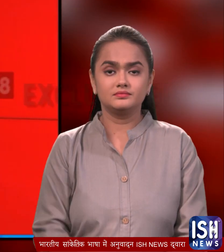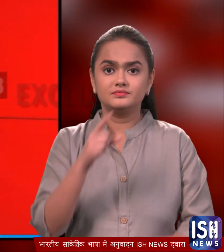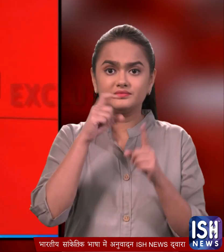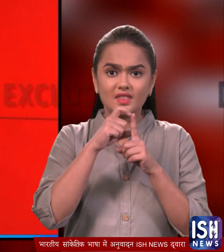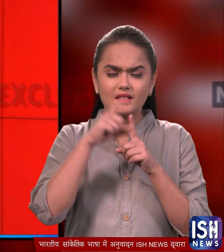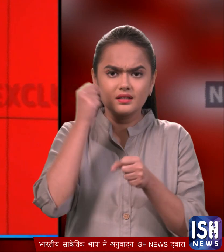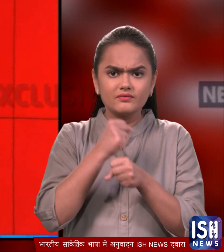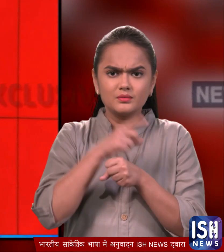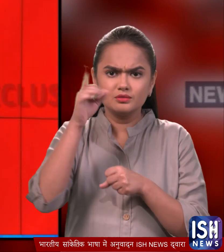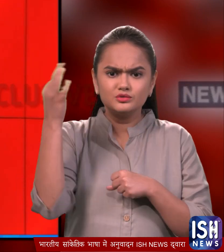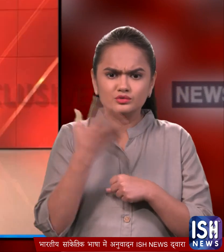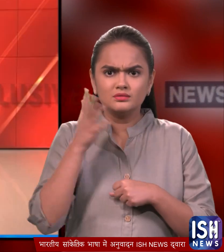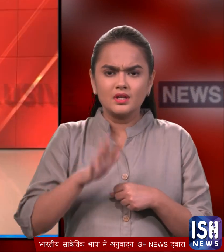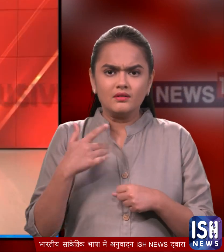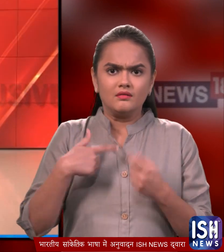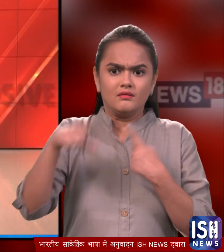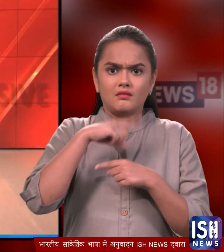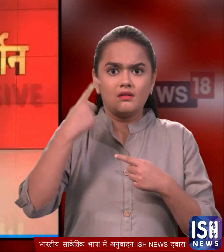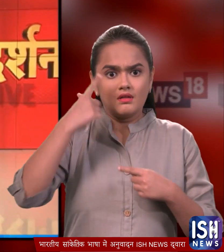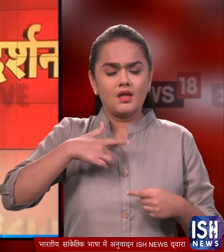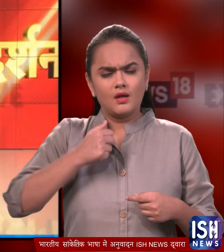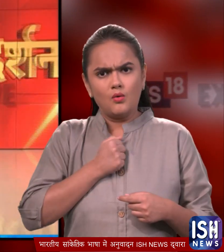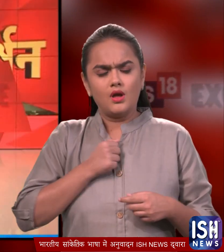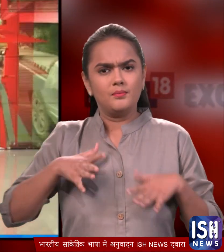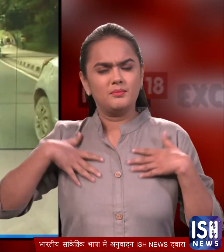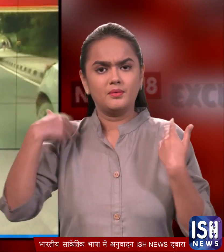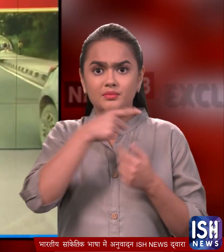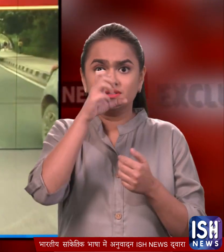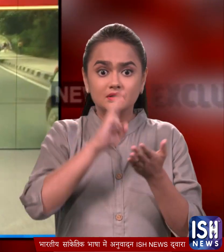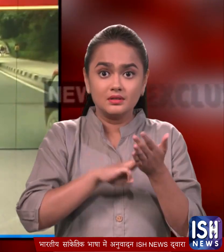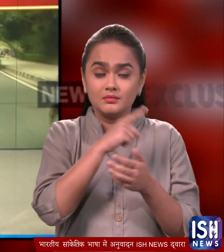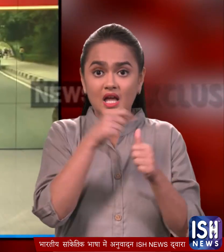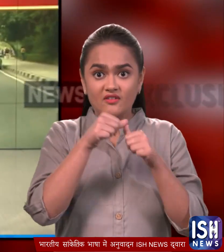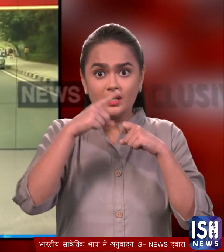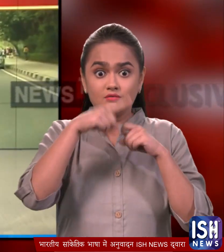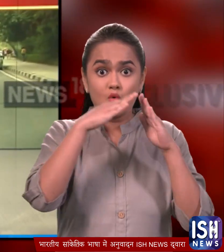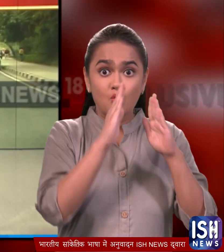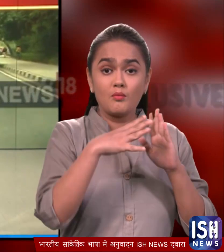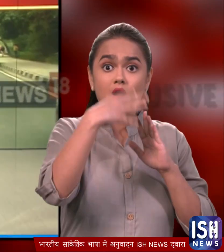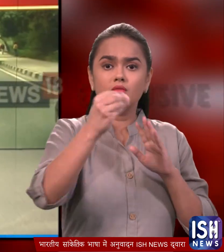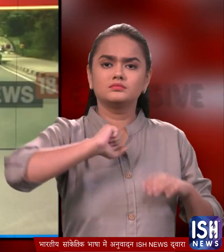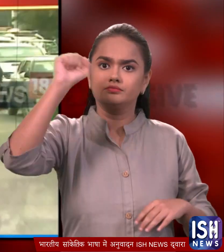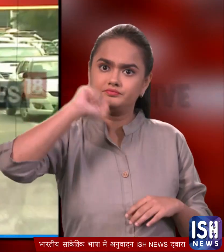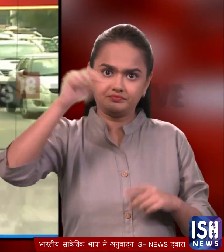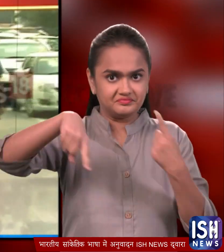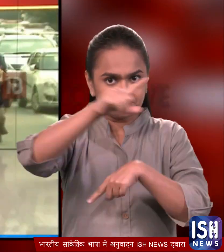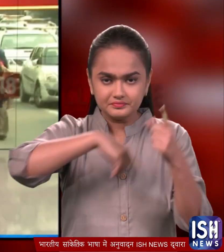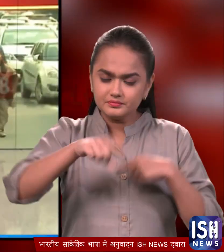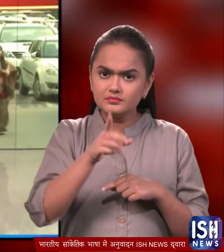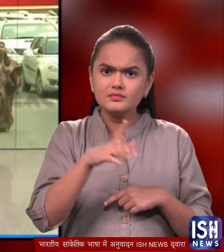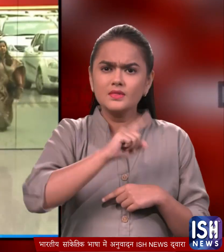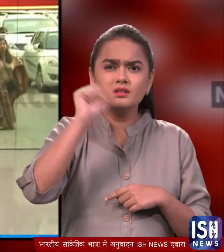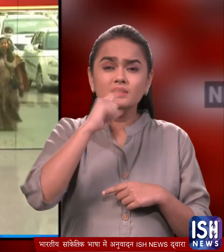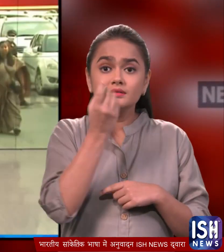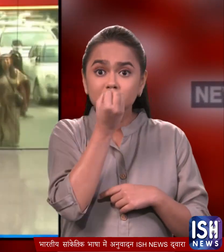दिल्ली सरकार की नई आबकारी नीति के विरोध में प्रदेश बीजेपी ने मुख्यमंत्री अरविंद केजरीवाल के घर के बाहर प्रदर्शन किया। प्रदर्शन का नेतृत्व बीजेपी